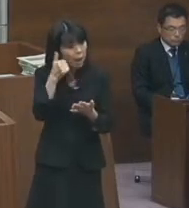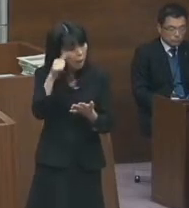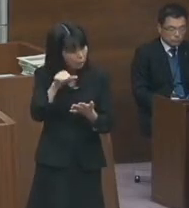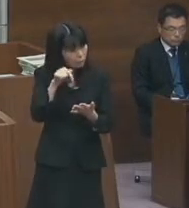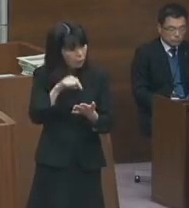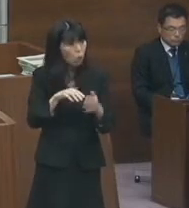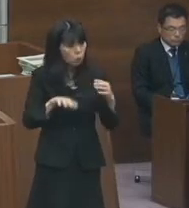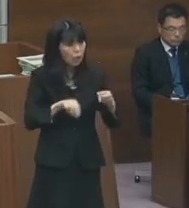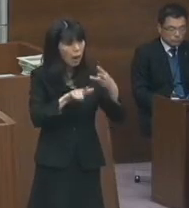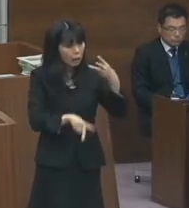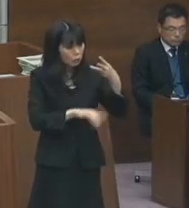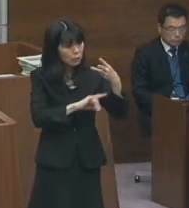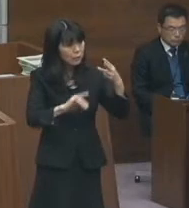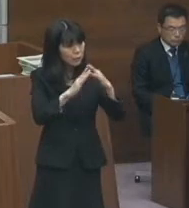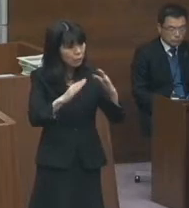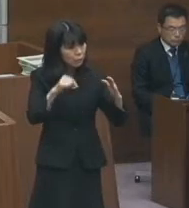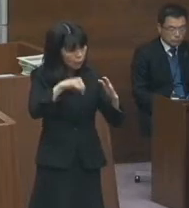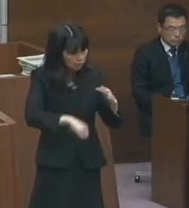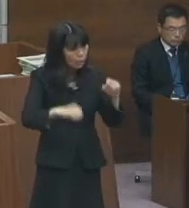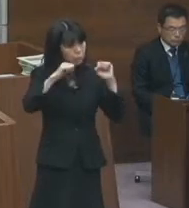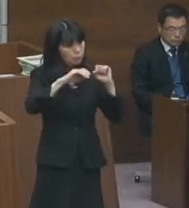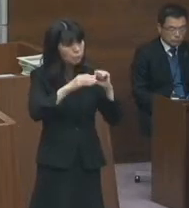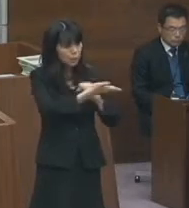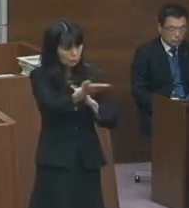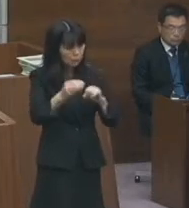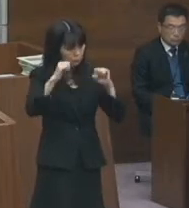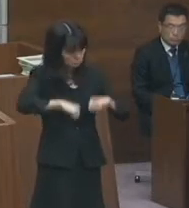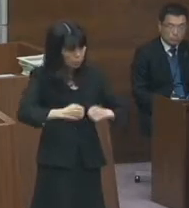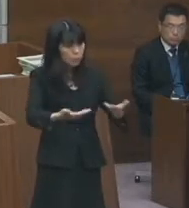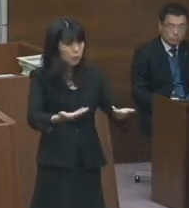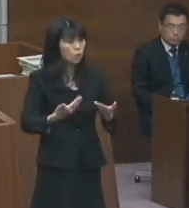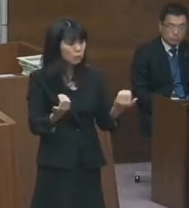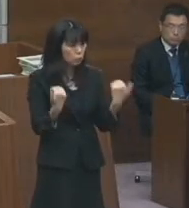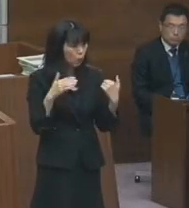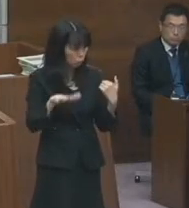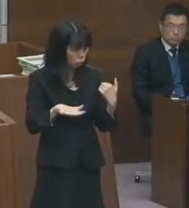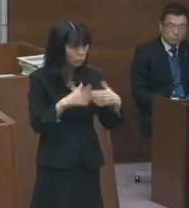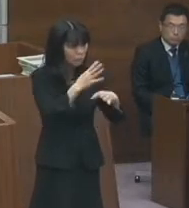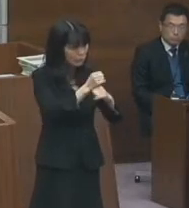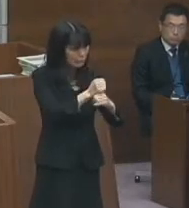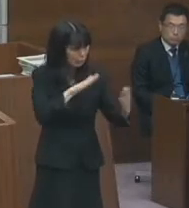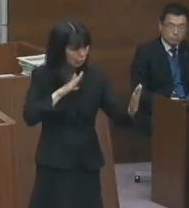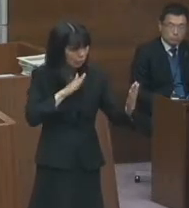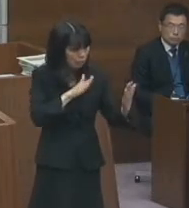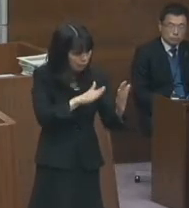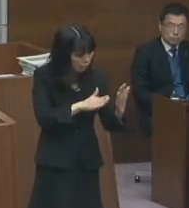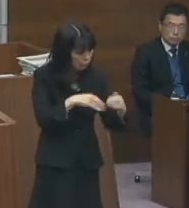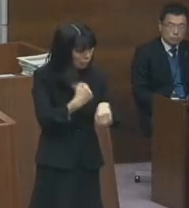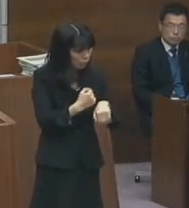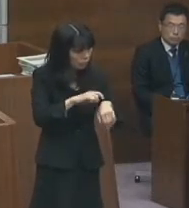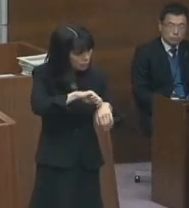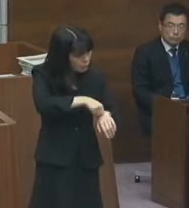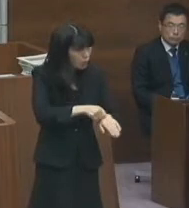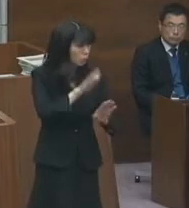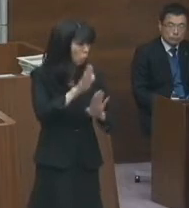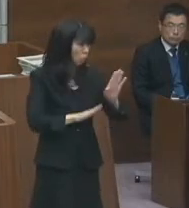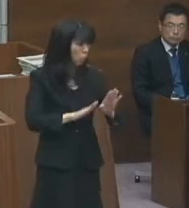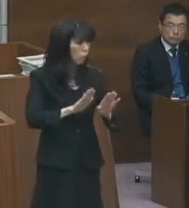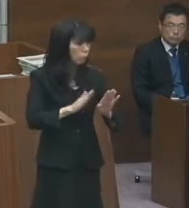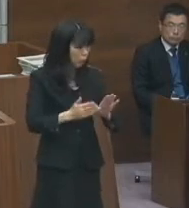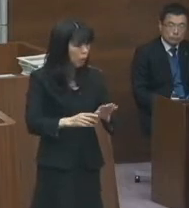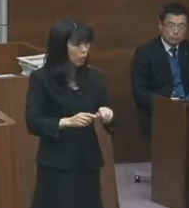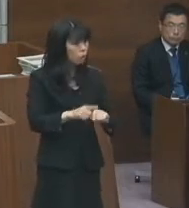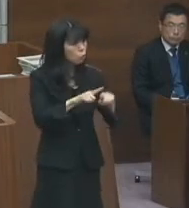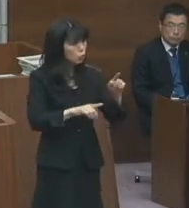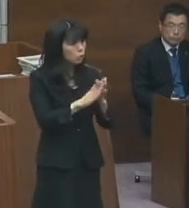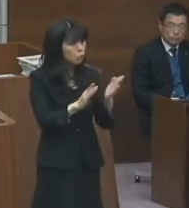で議会の同意をいただかなければなりませんので、日程的にも非常にタイトでございますが、どうか辻元議